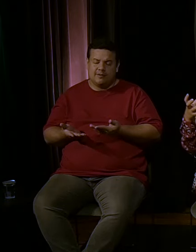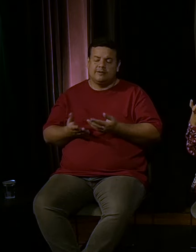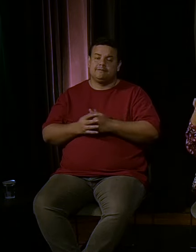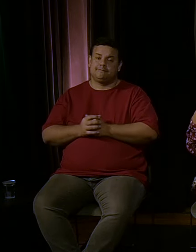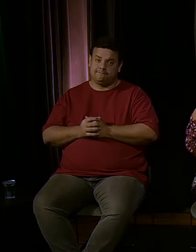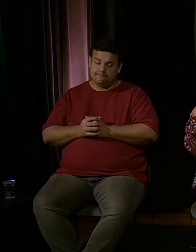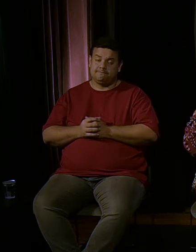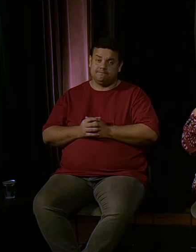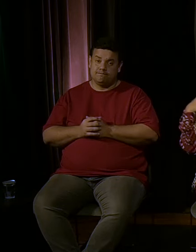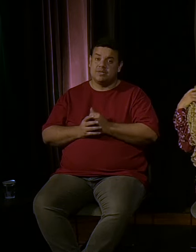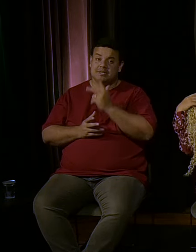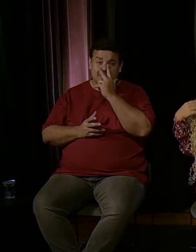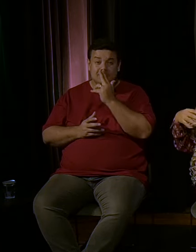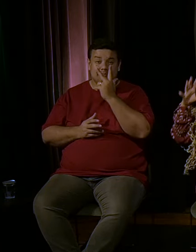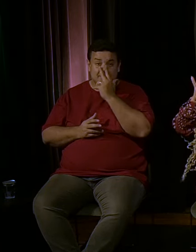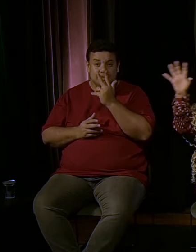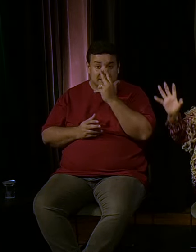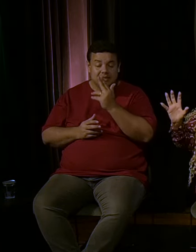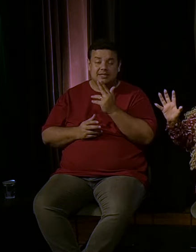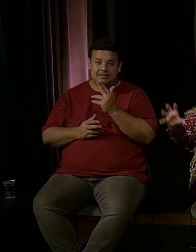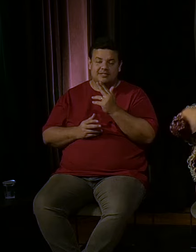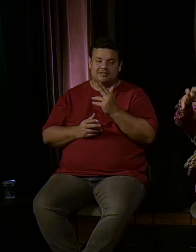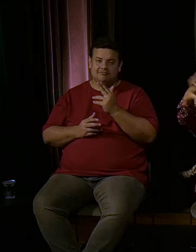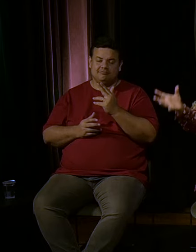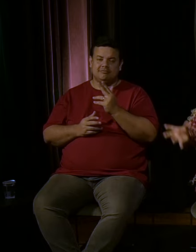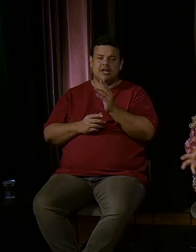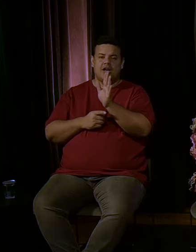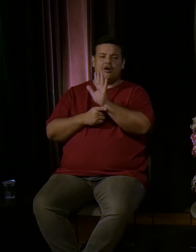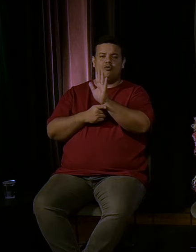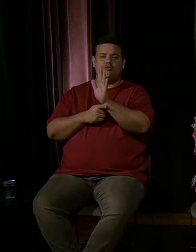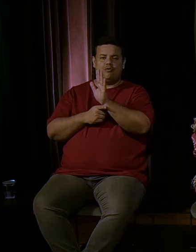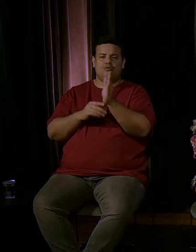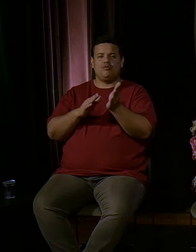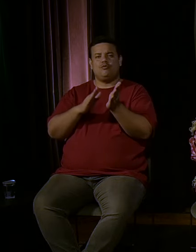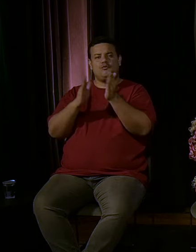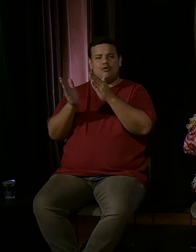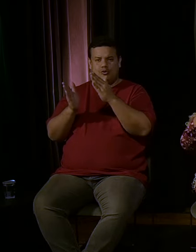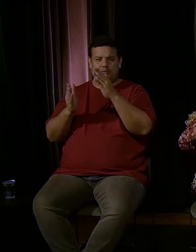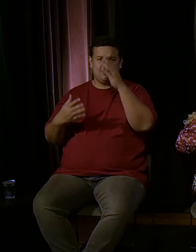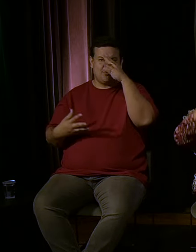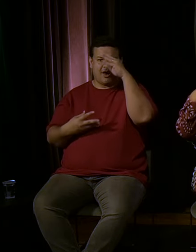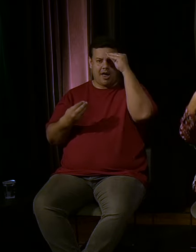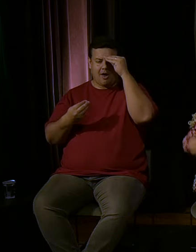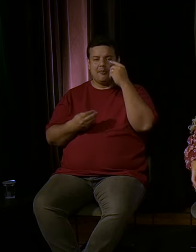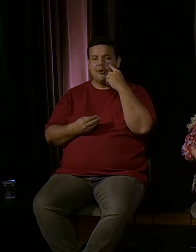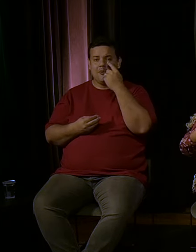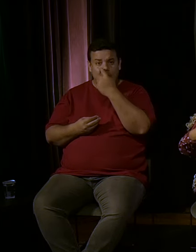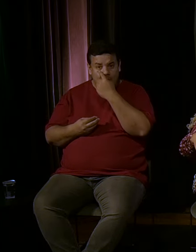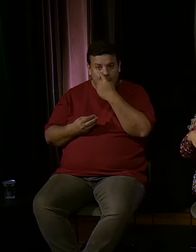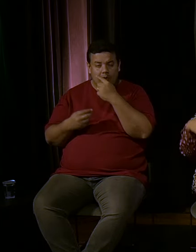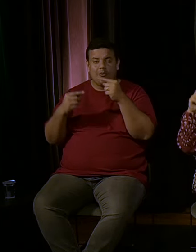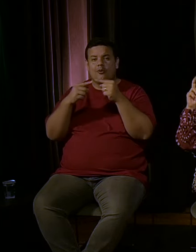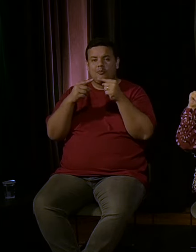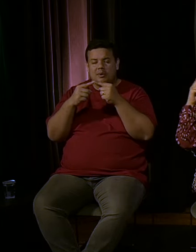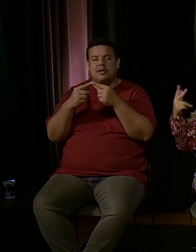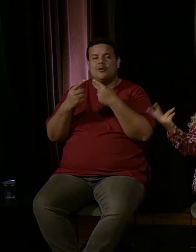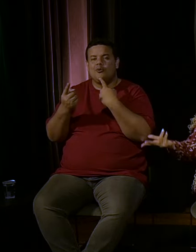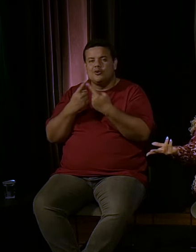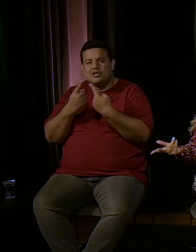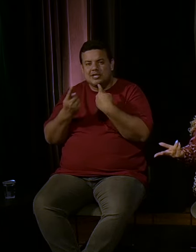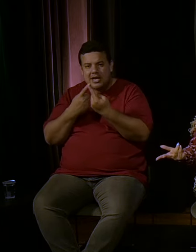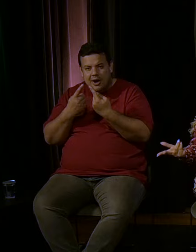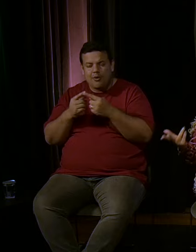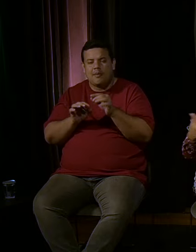desse deslocamento da figura do Zózimo também centrada no Alma no Olho, mas também nesse diálogo entre uma produção